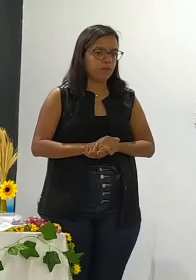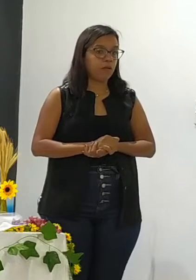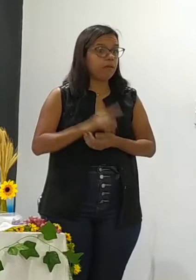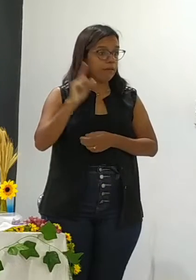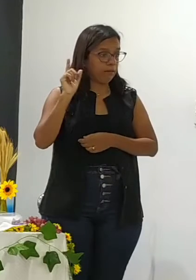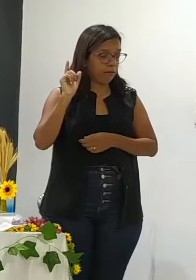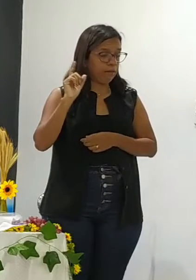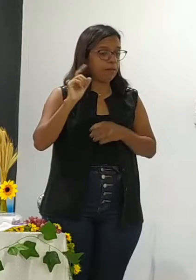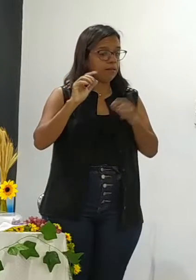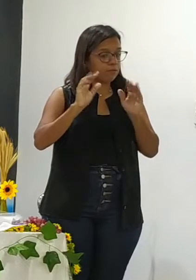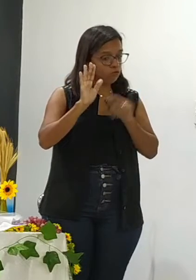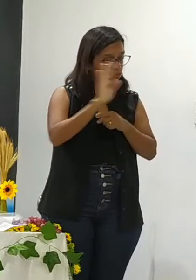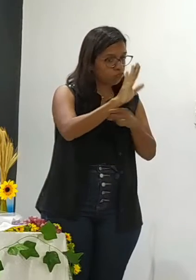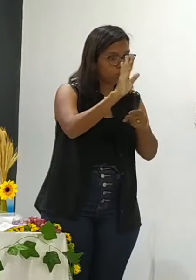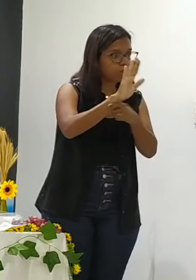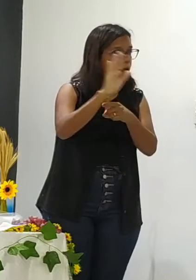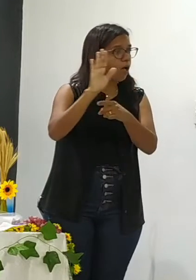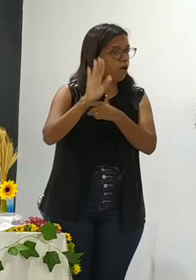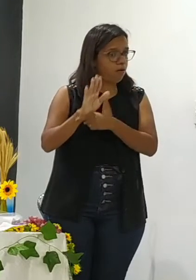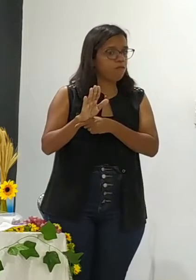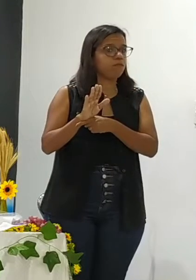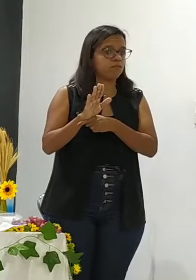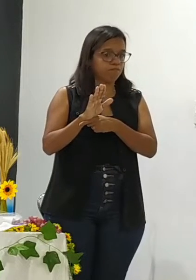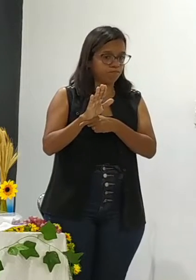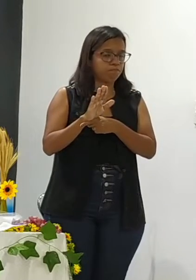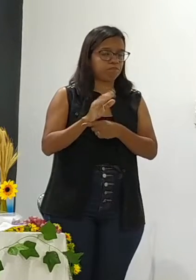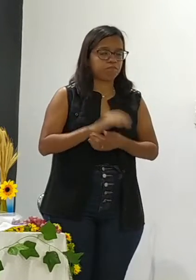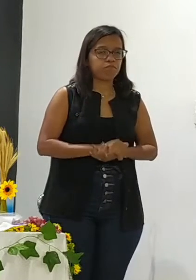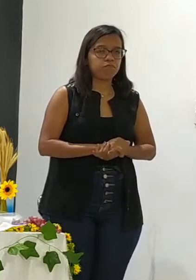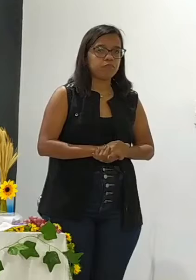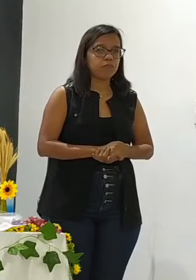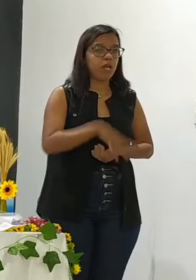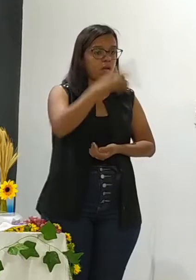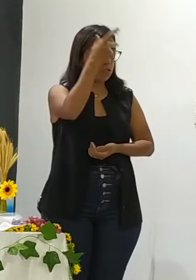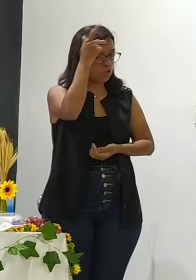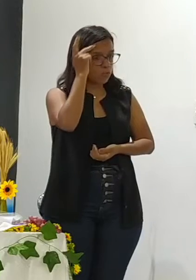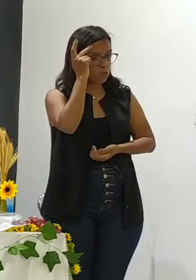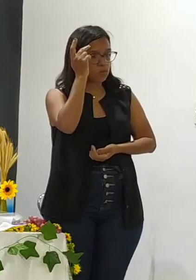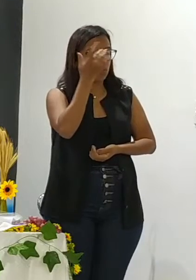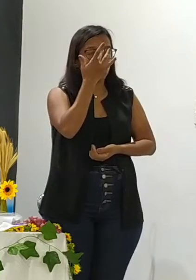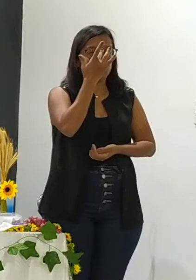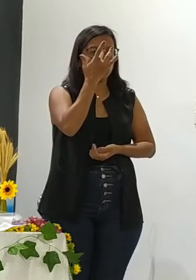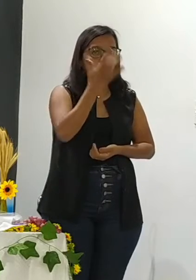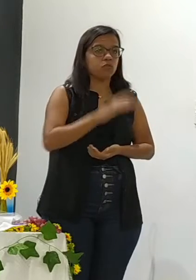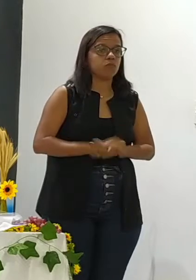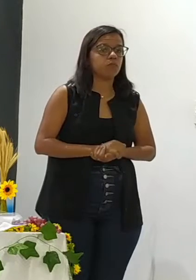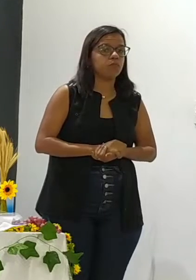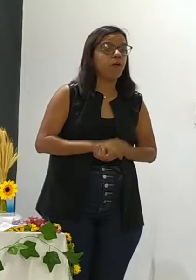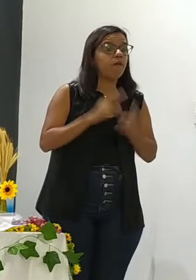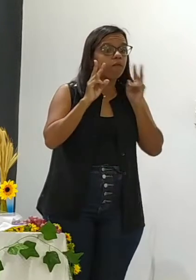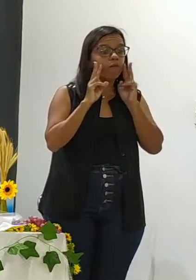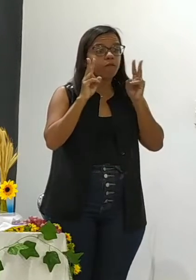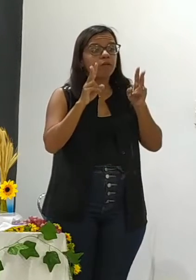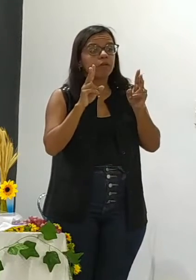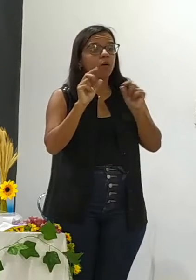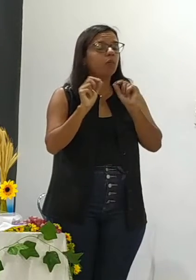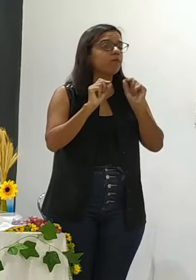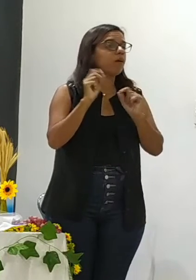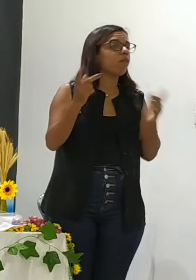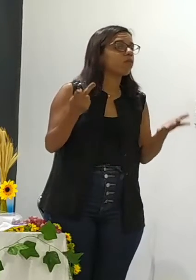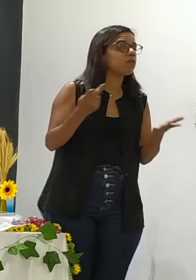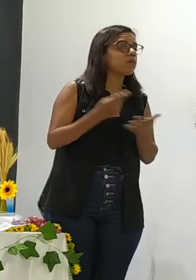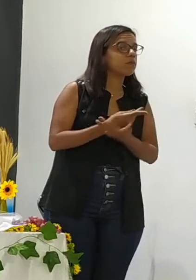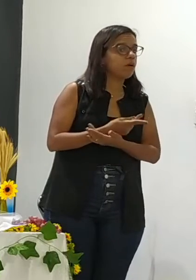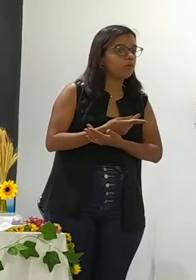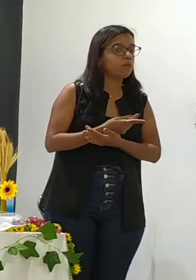ou outro de uma maneira muito tremenda. As pessoas passavam, viam aquilo que estava acontecendo